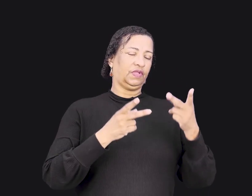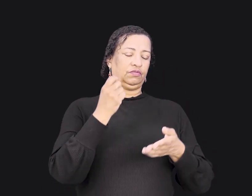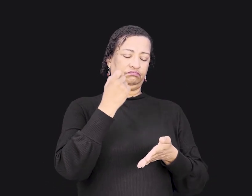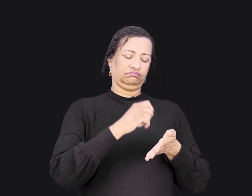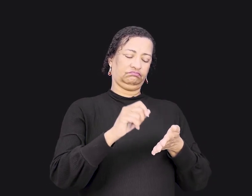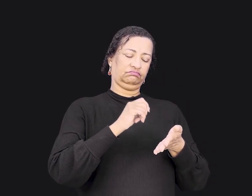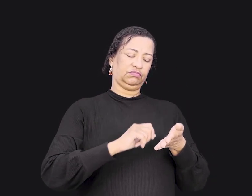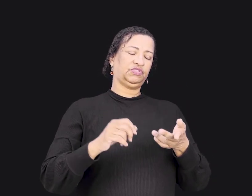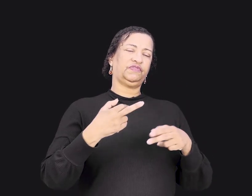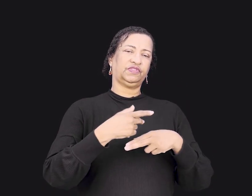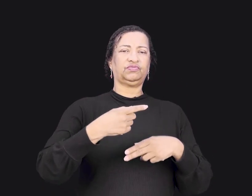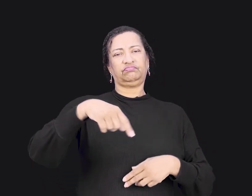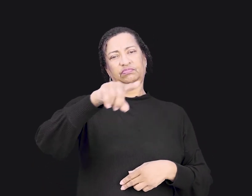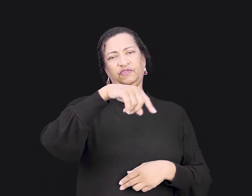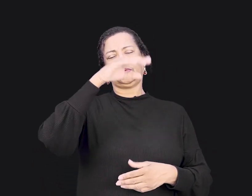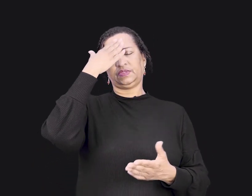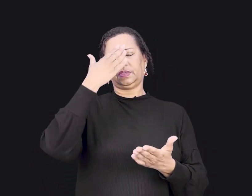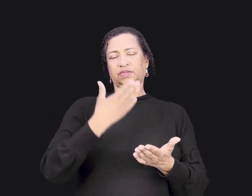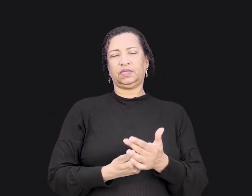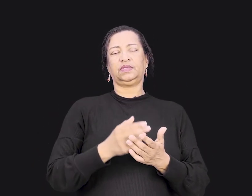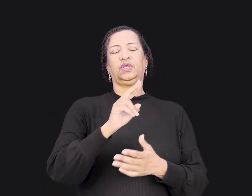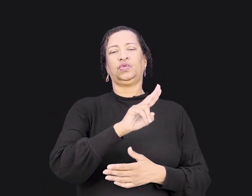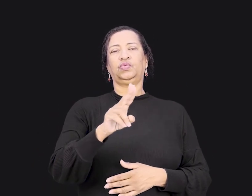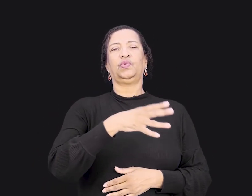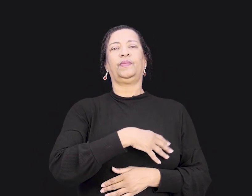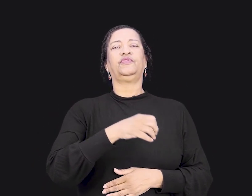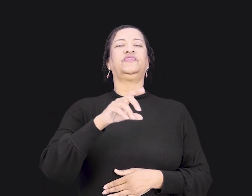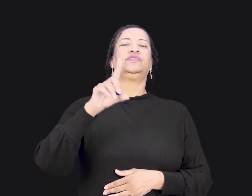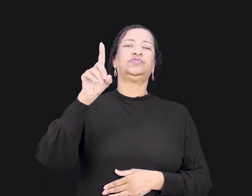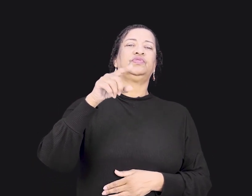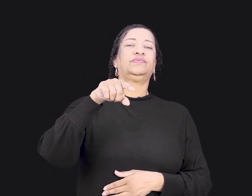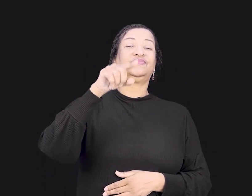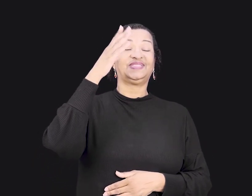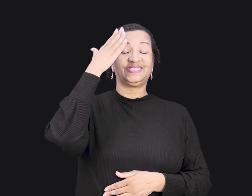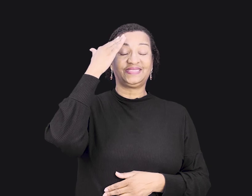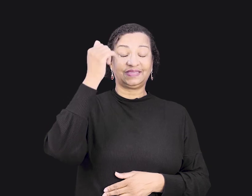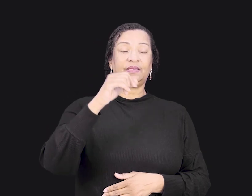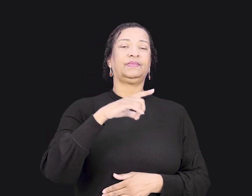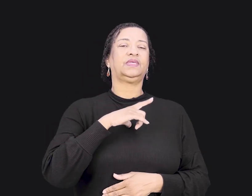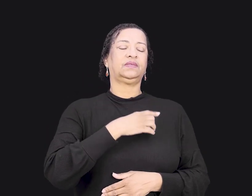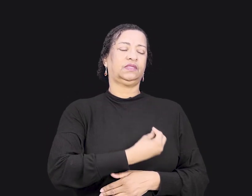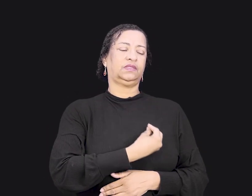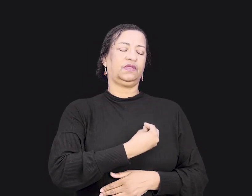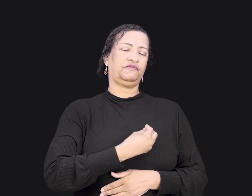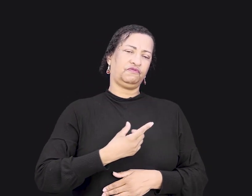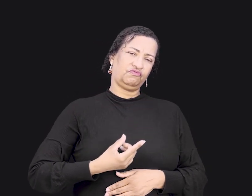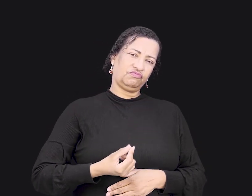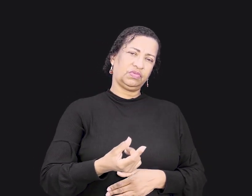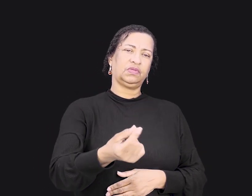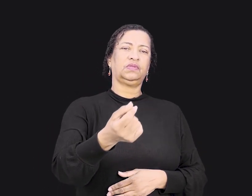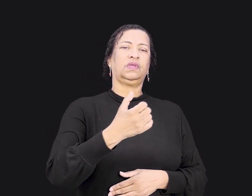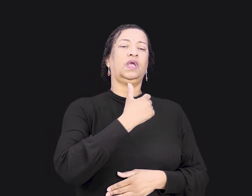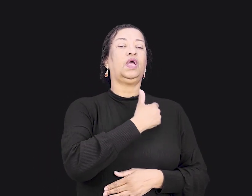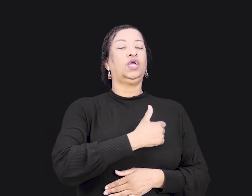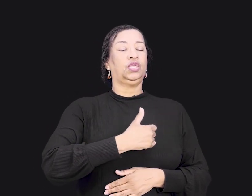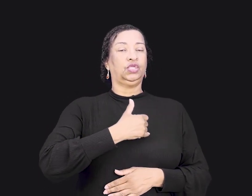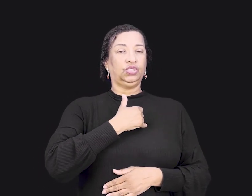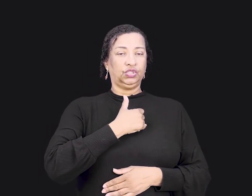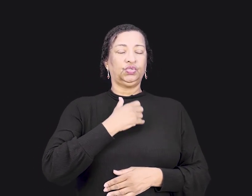essas coisas a vocês que creem no nome do Filho de Deus para que vocês saibam que têm a vida eterna." João aqui faz mais